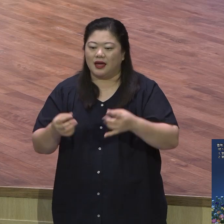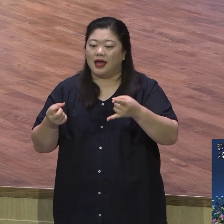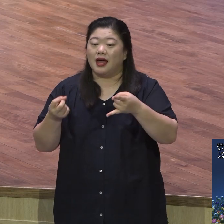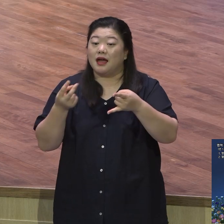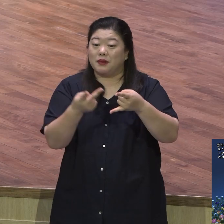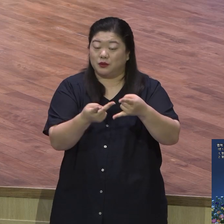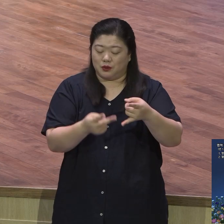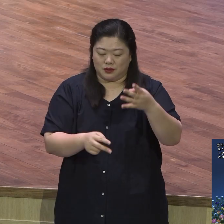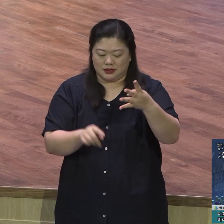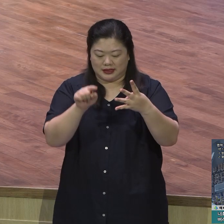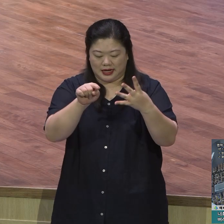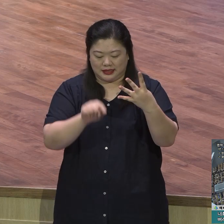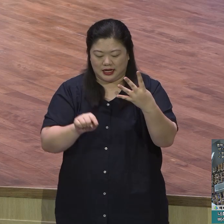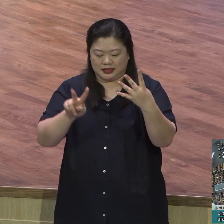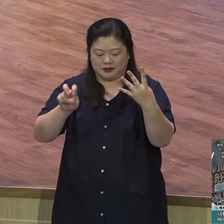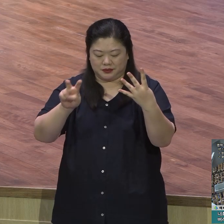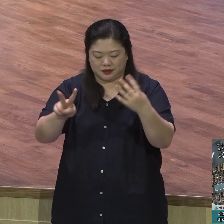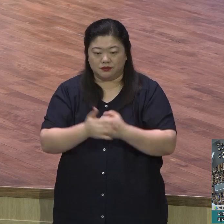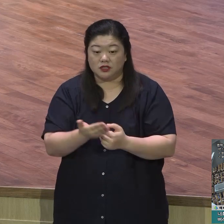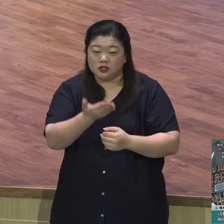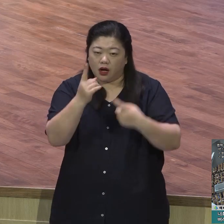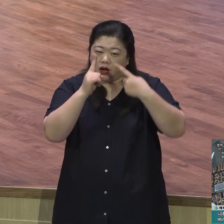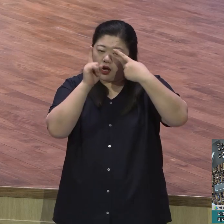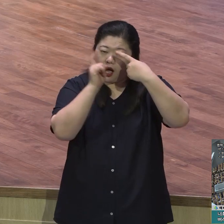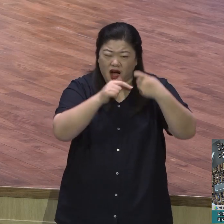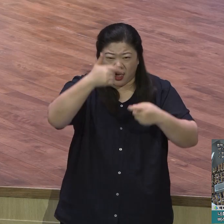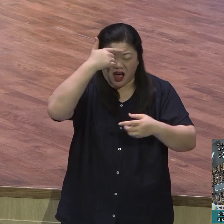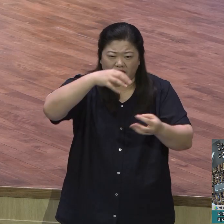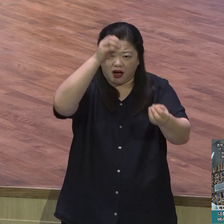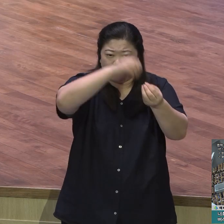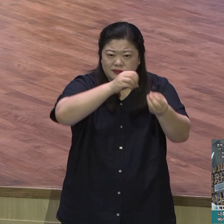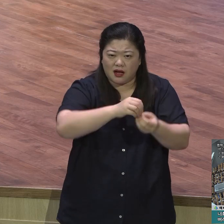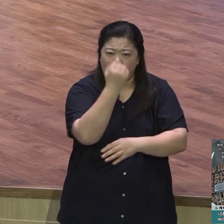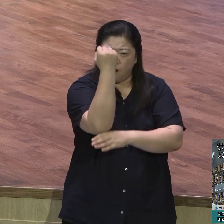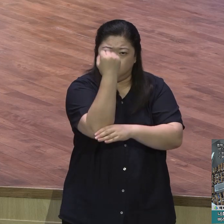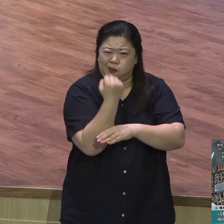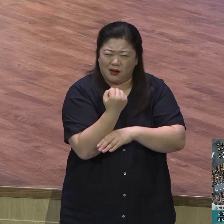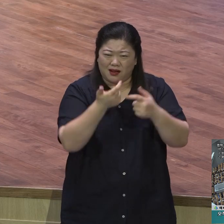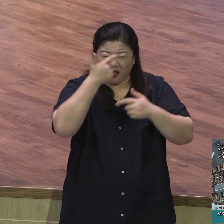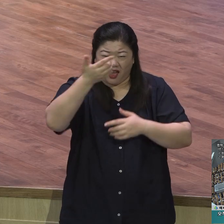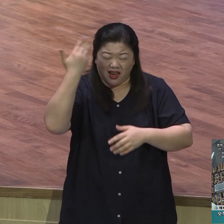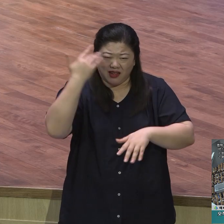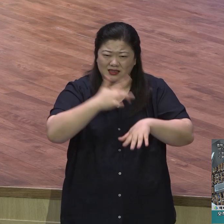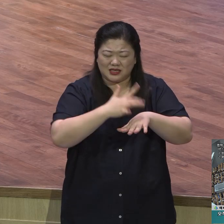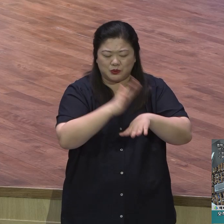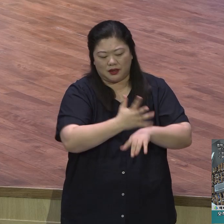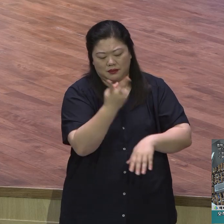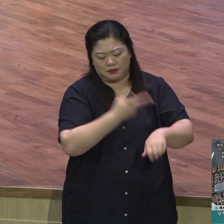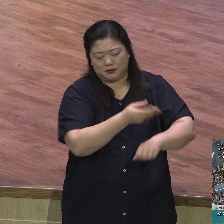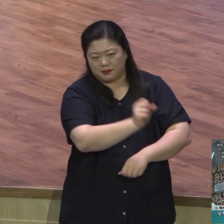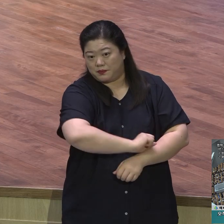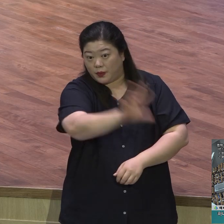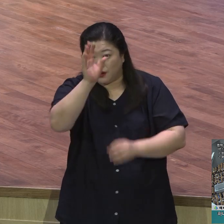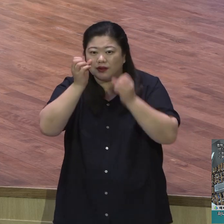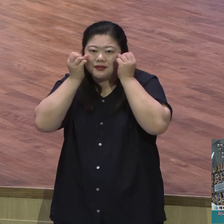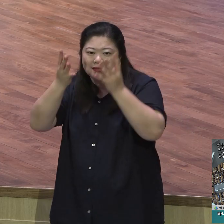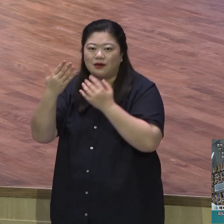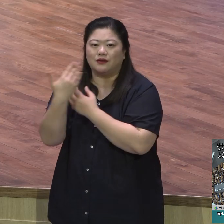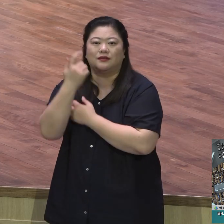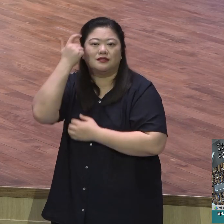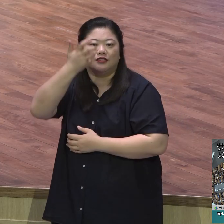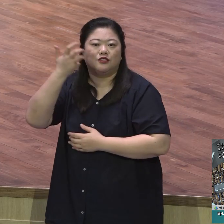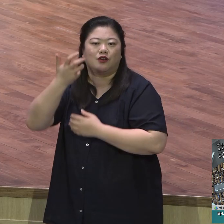24절 이렇게 강조합니다 너희는 유혹의 욕심을 따라 썩어져가는 구습을 따르는 옛사람을 벗어버리고 오직 너희의 심령이 새롭게 되어